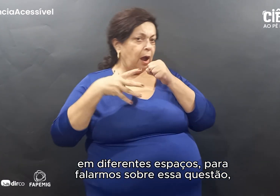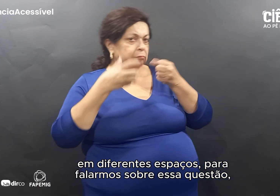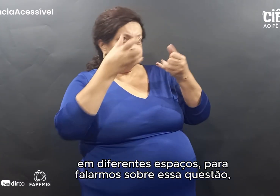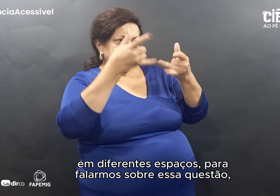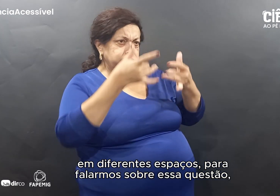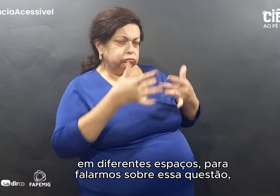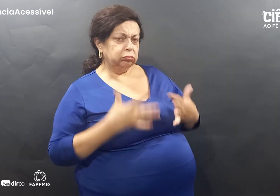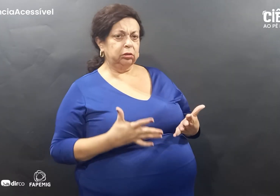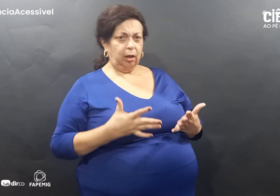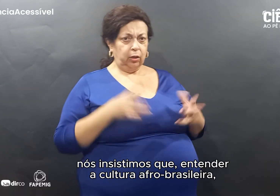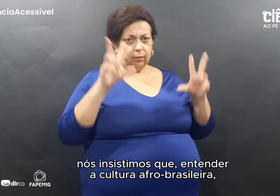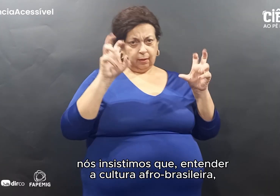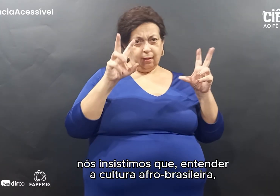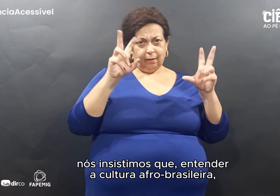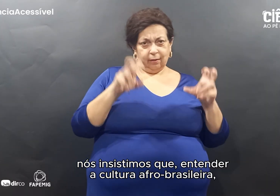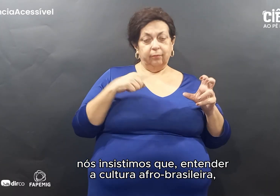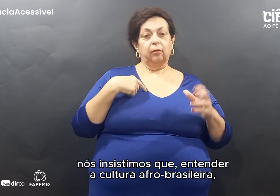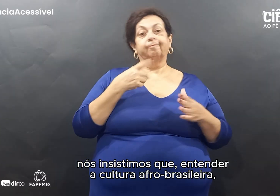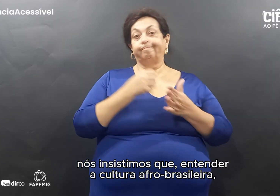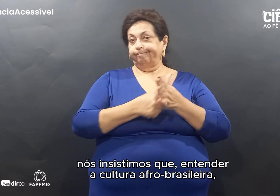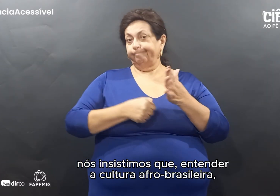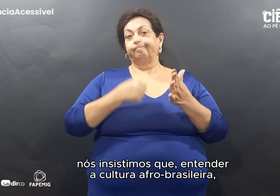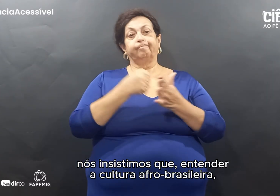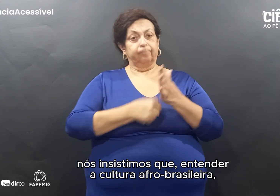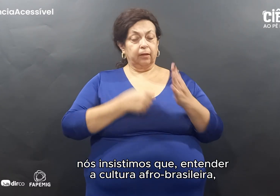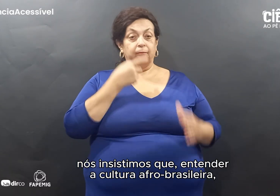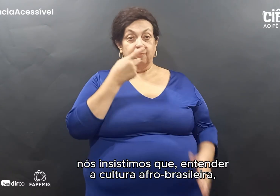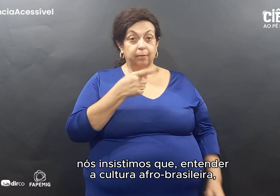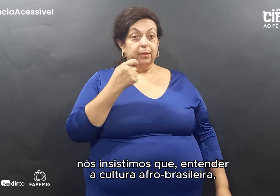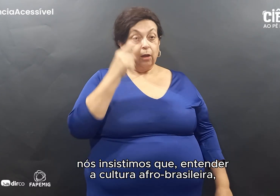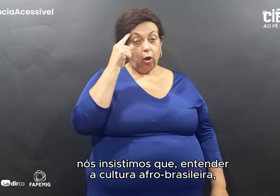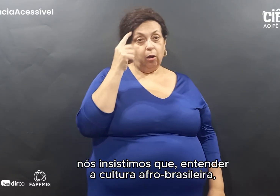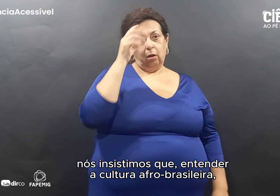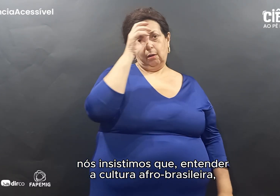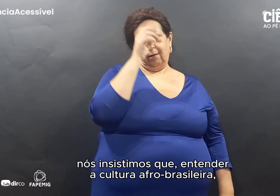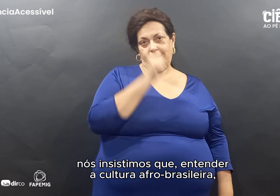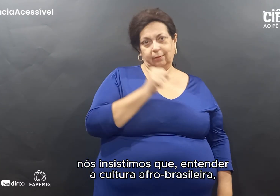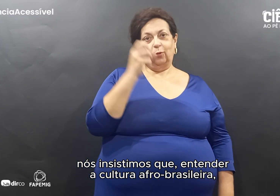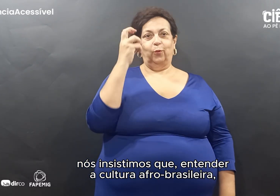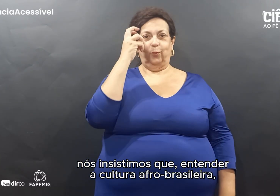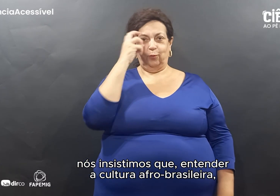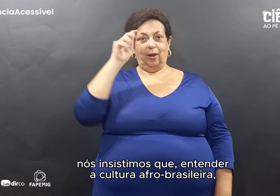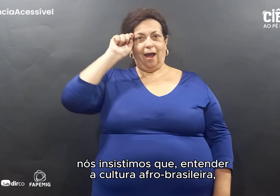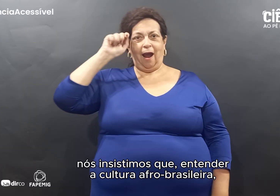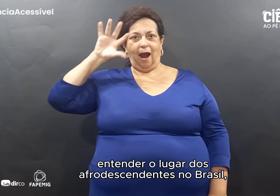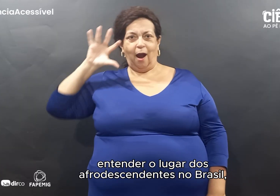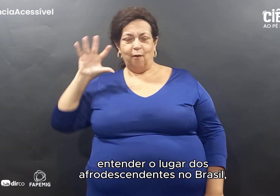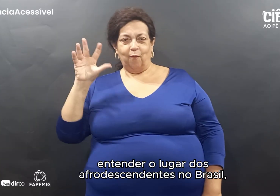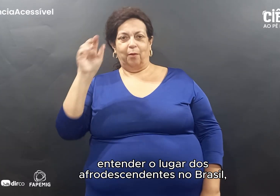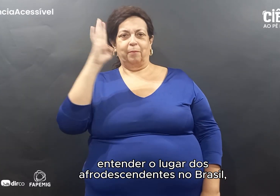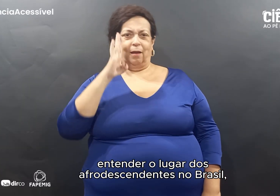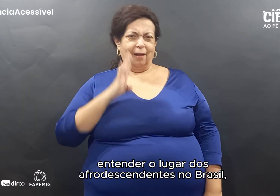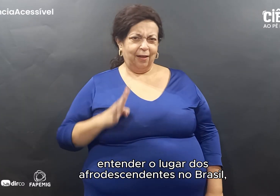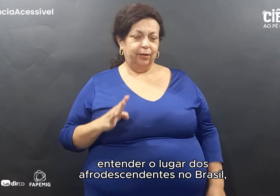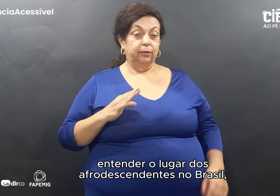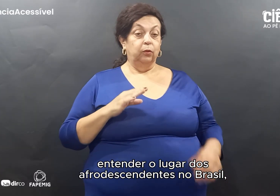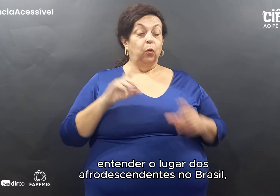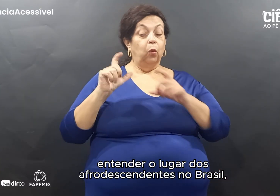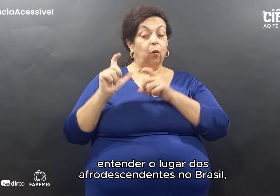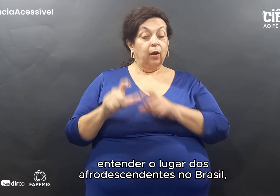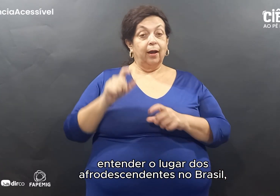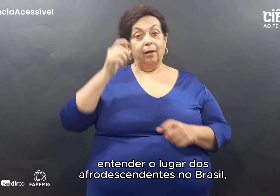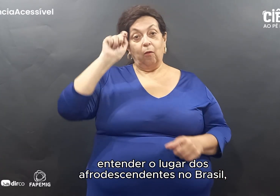falarmos sobre essa questão, nós insistimos que entender a cultura afro-brasileira, entender o lugar